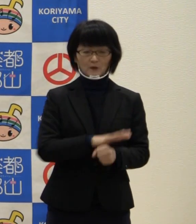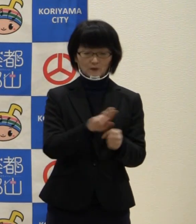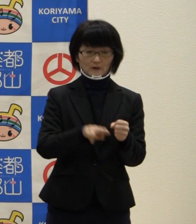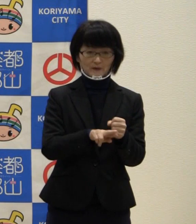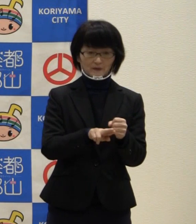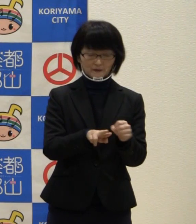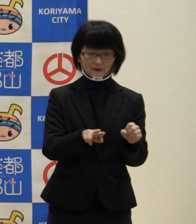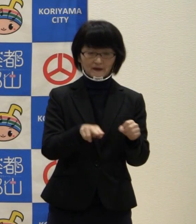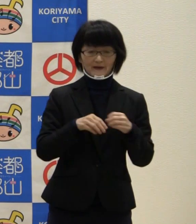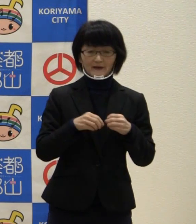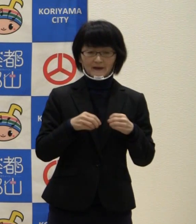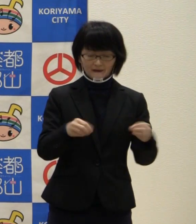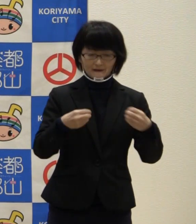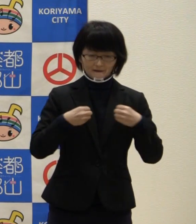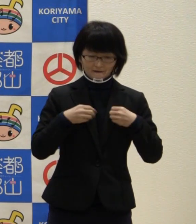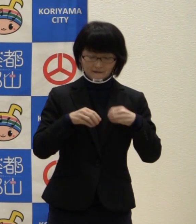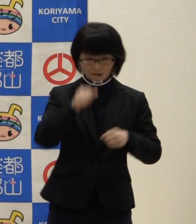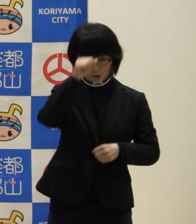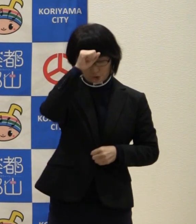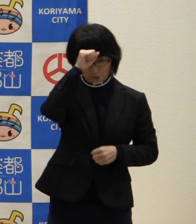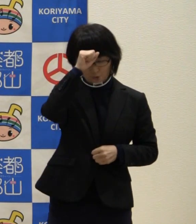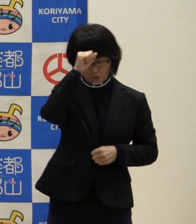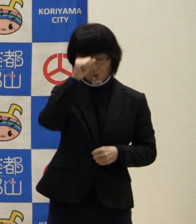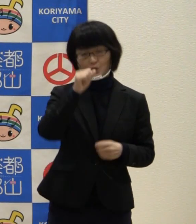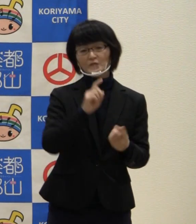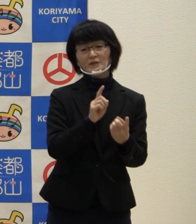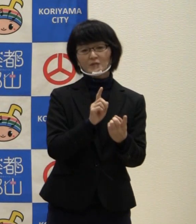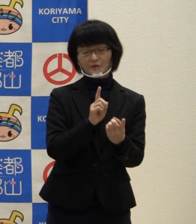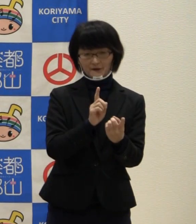ス感染症対策の充実でございます。